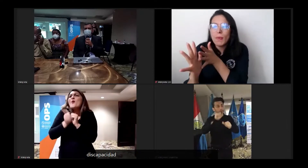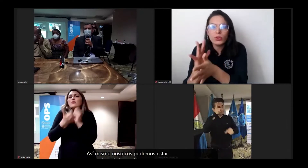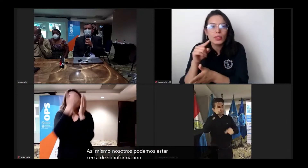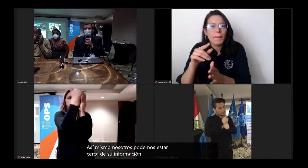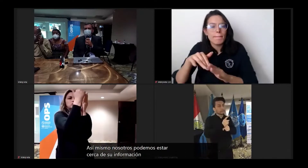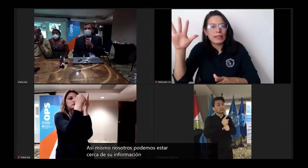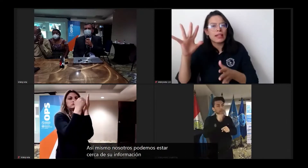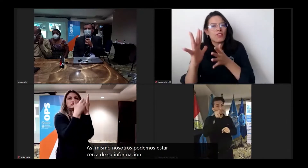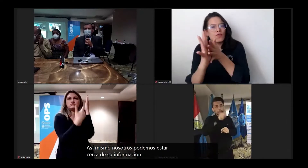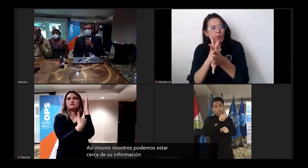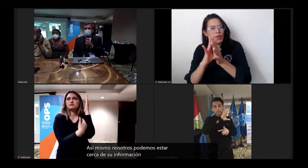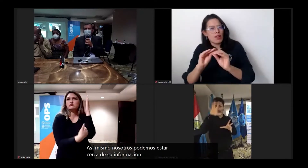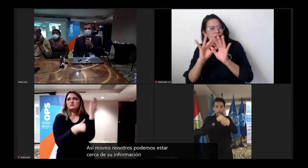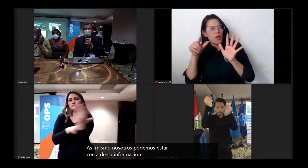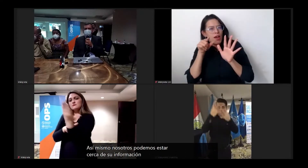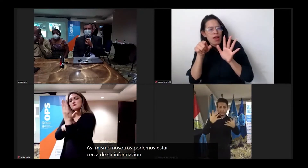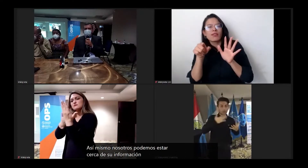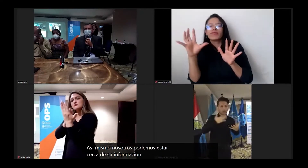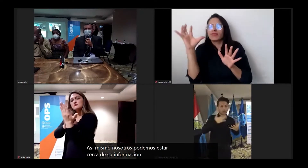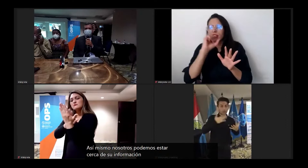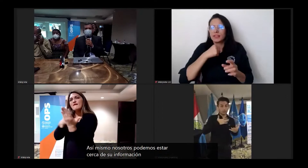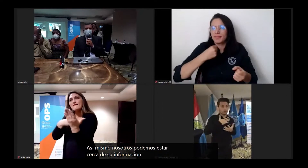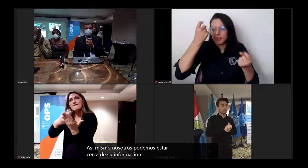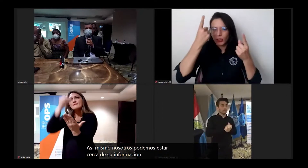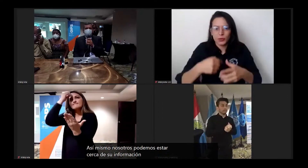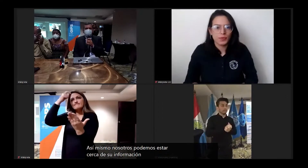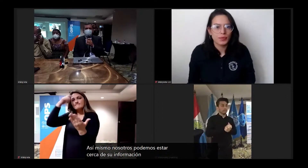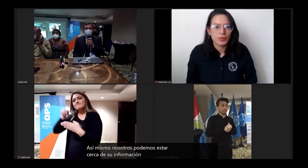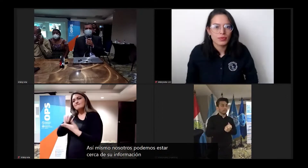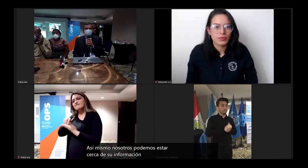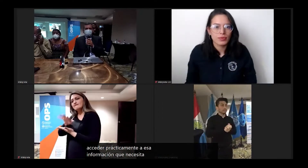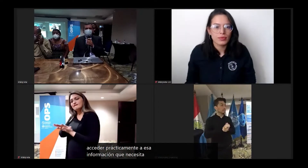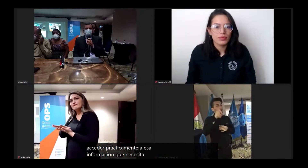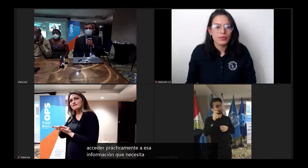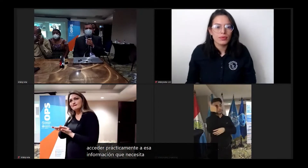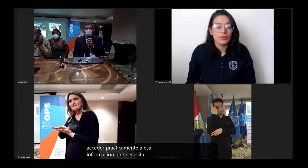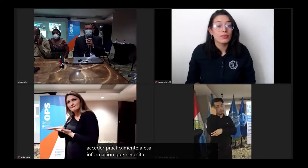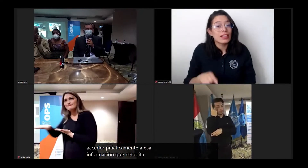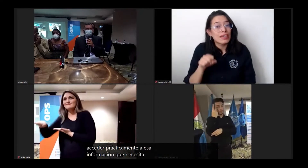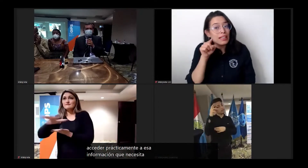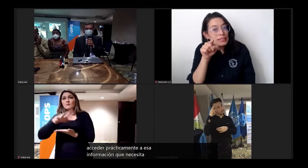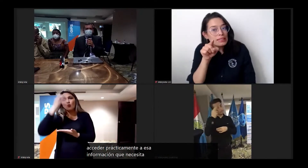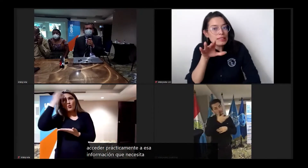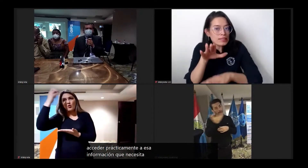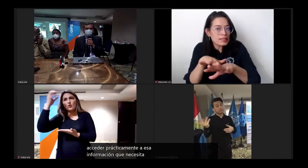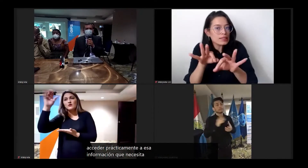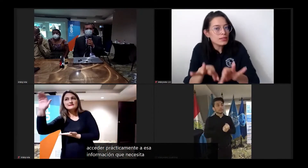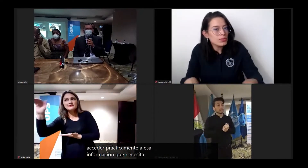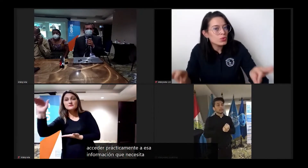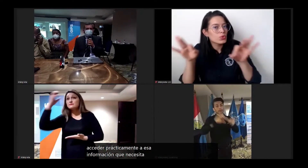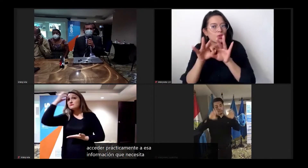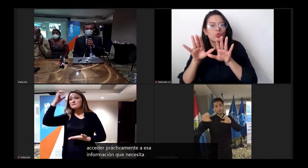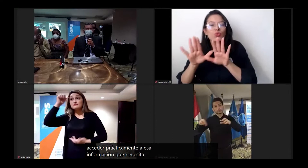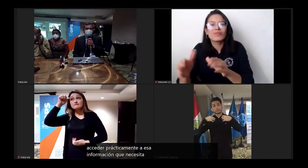a esa información que nos está suministrando. Entonces, allí es importante recordarles a las entidades de